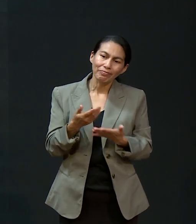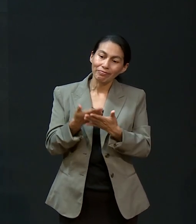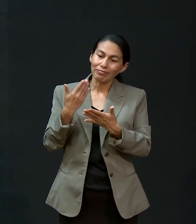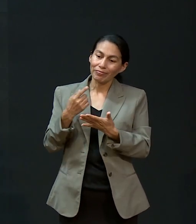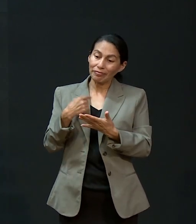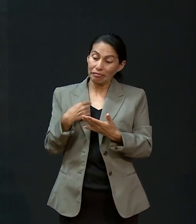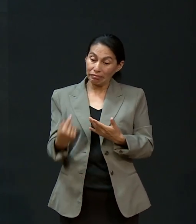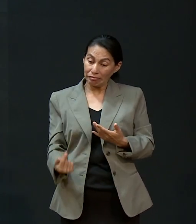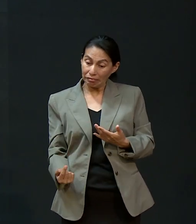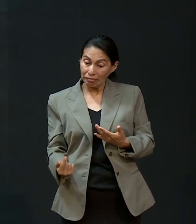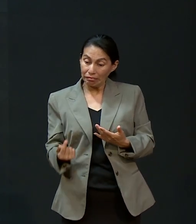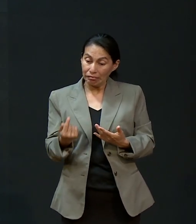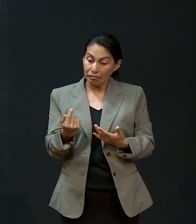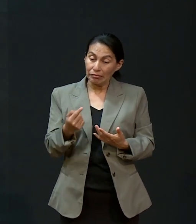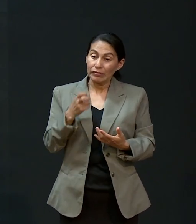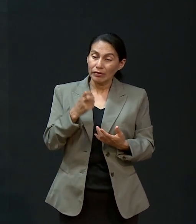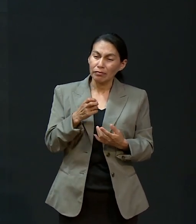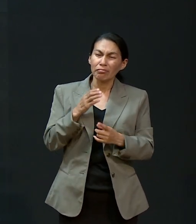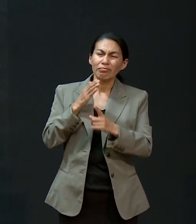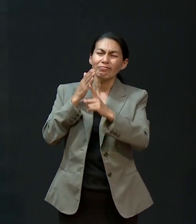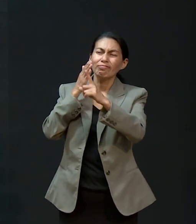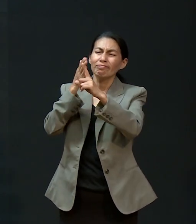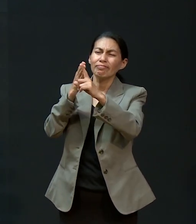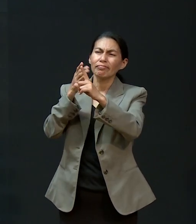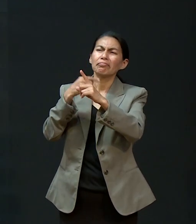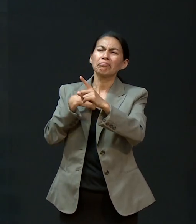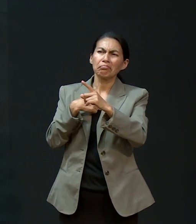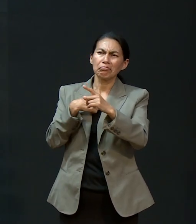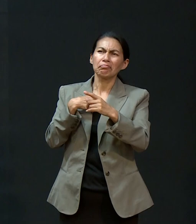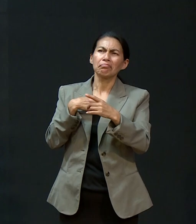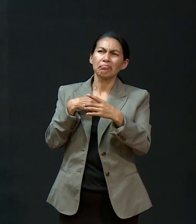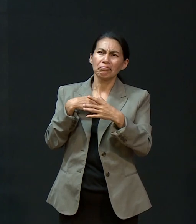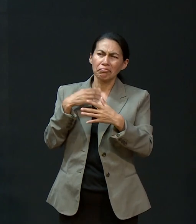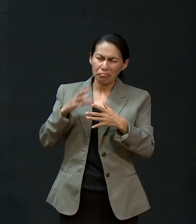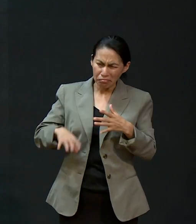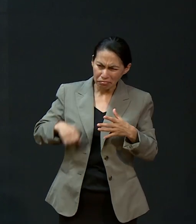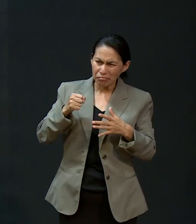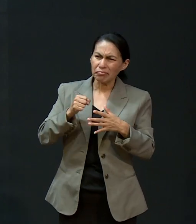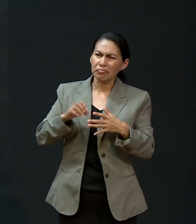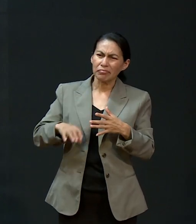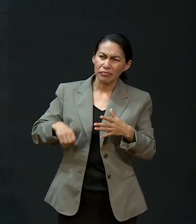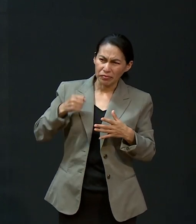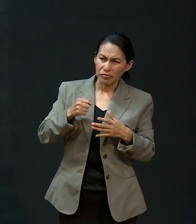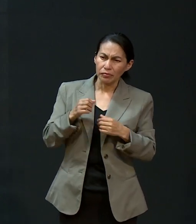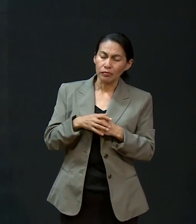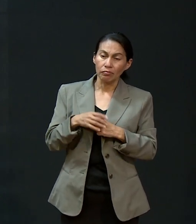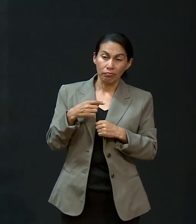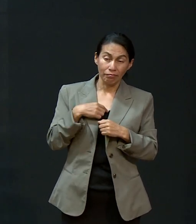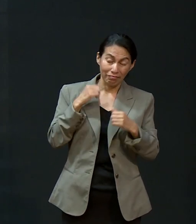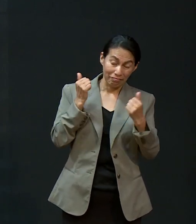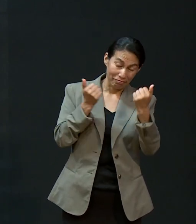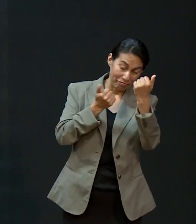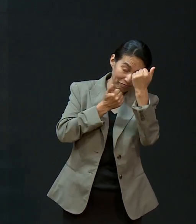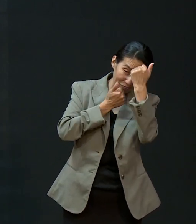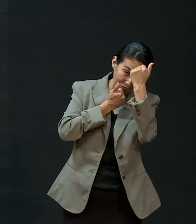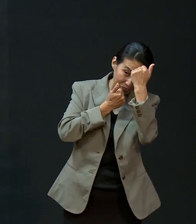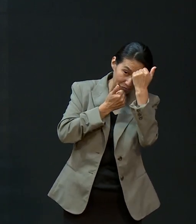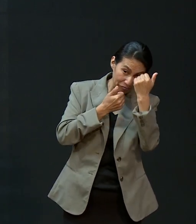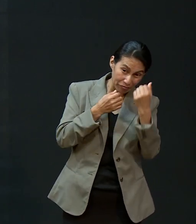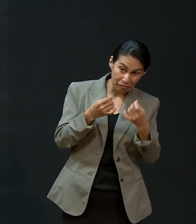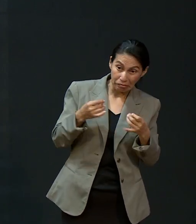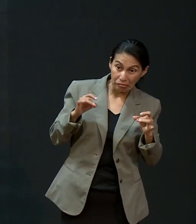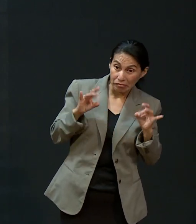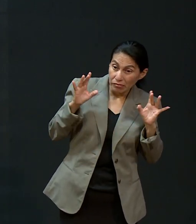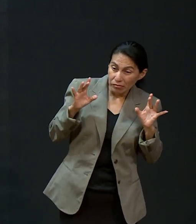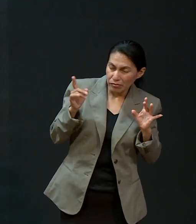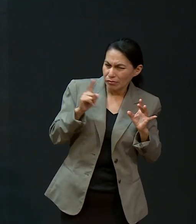me ha hecho la persona que soy ahorita. Amén. Entonces, no me arrepiento de lo que me ha pasado y tal vez no